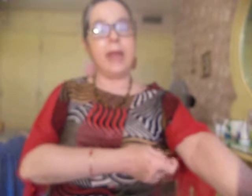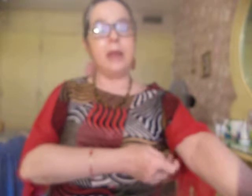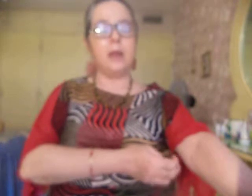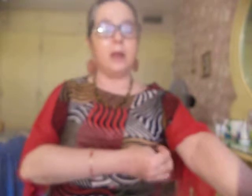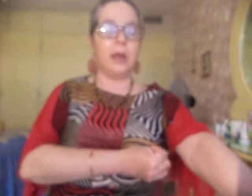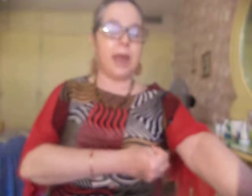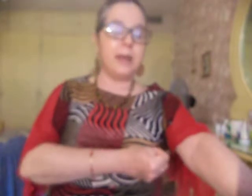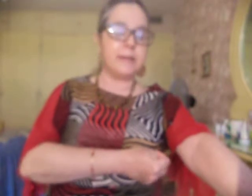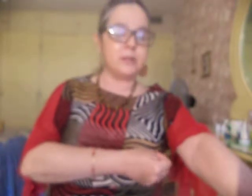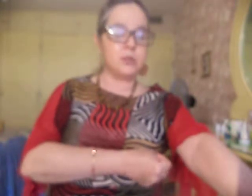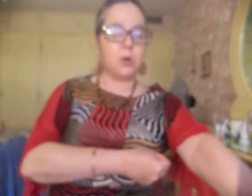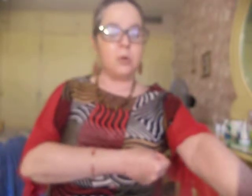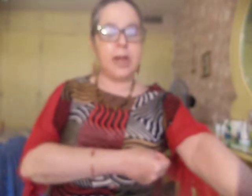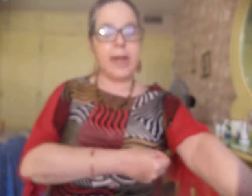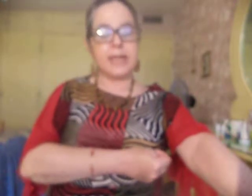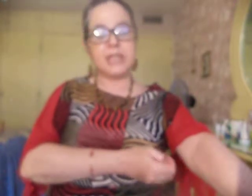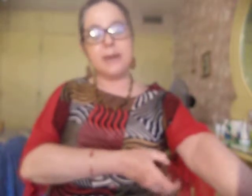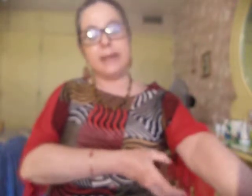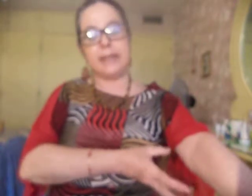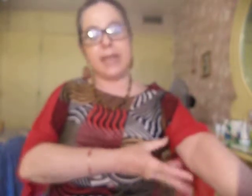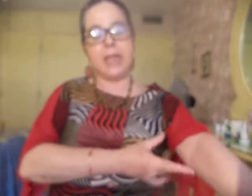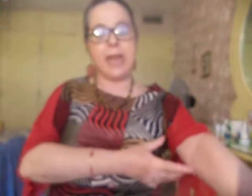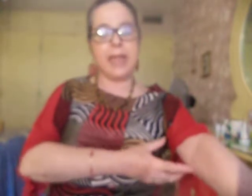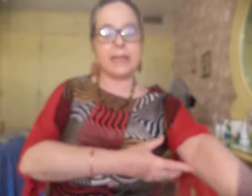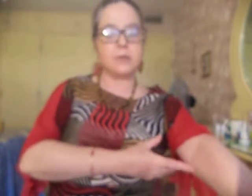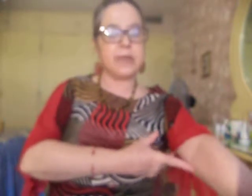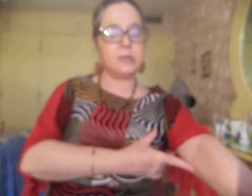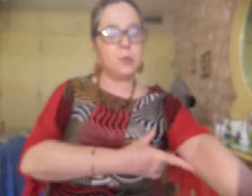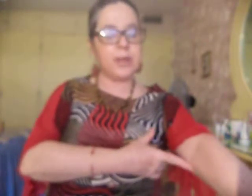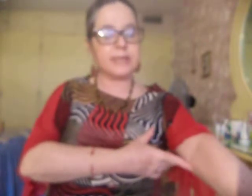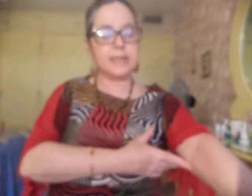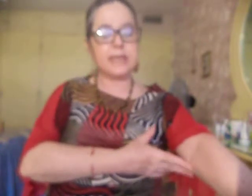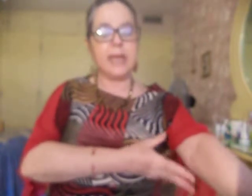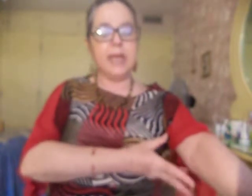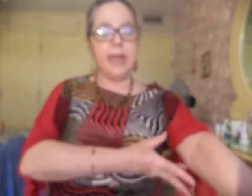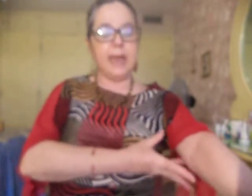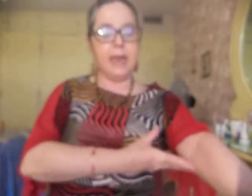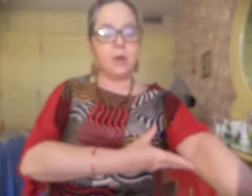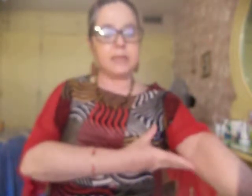en alimentos como la leche, la mantequilla, el queso, las nueces y